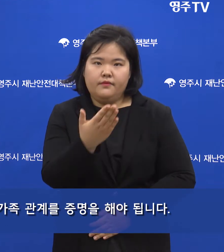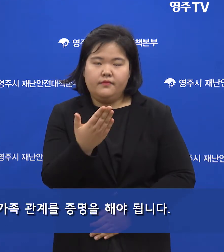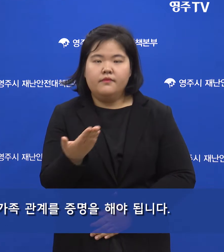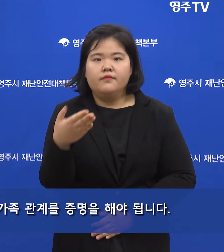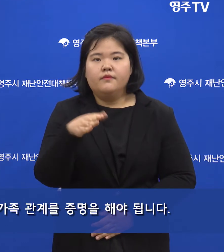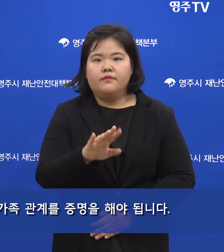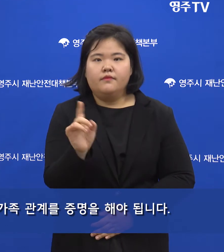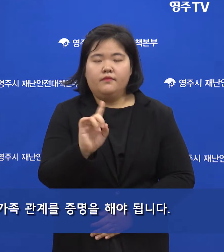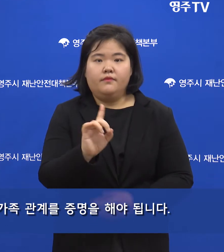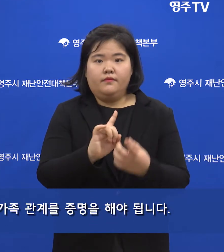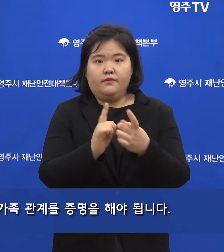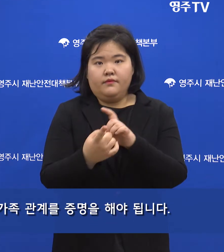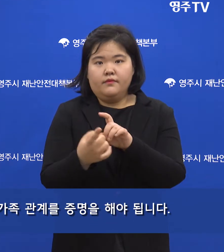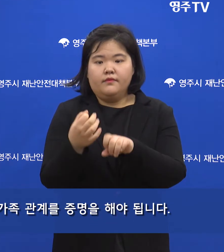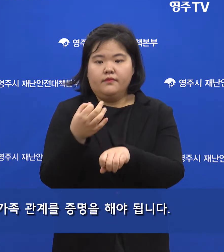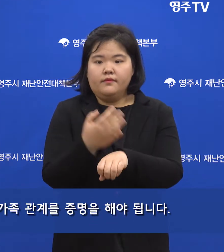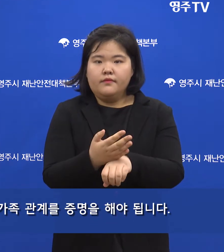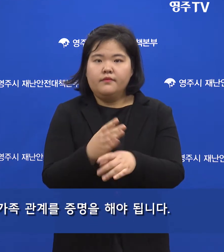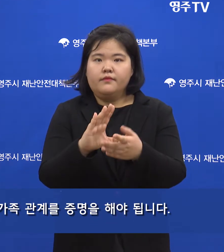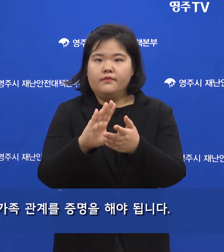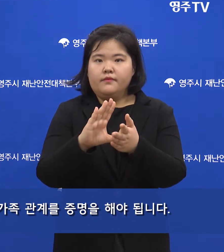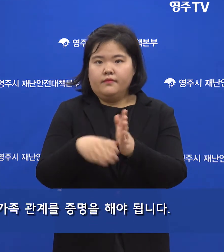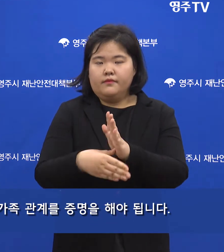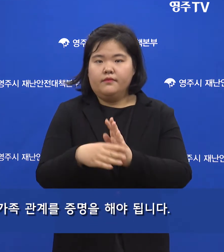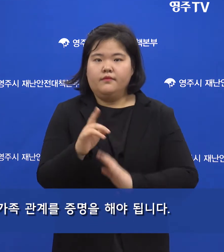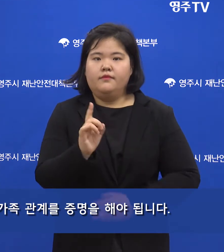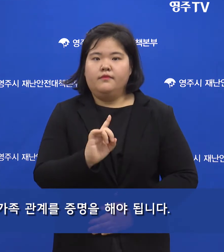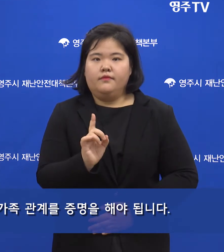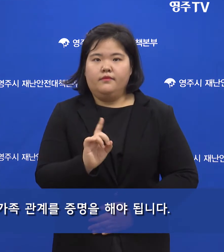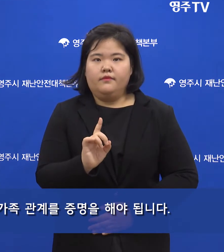그런데 이 대리로 구매하고자 할 때는